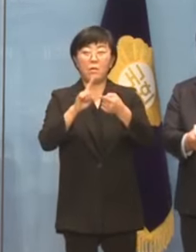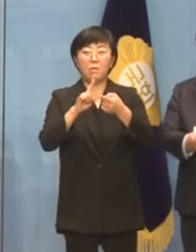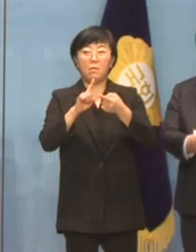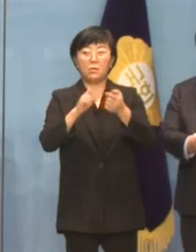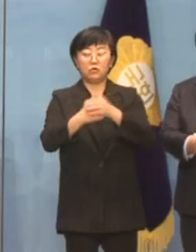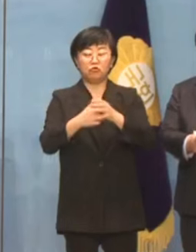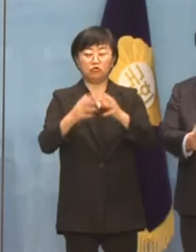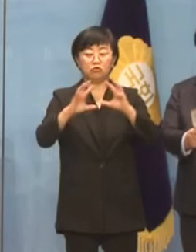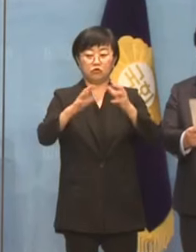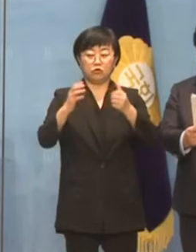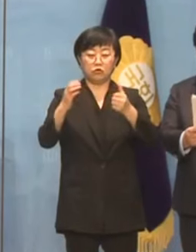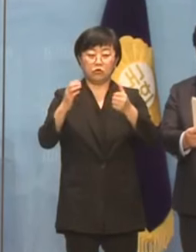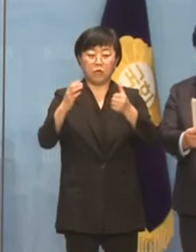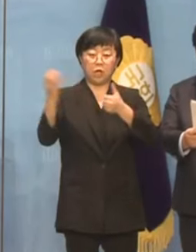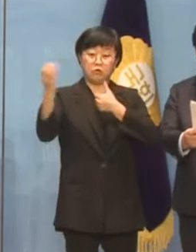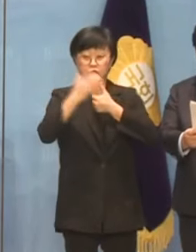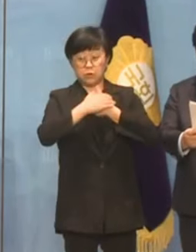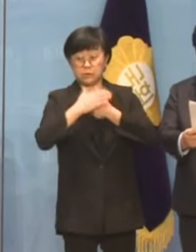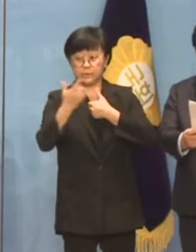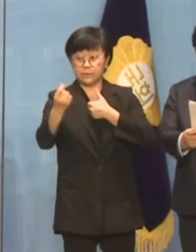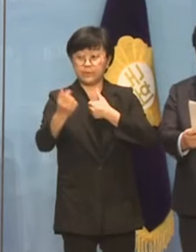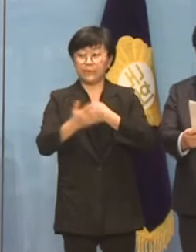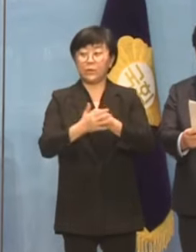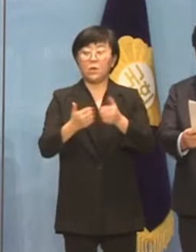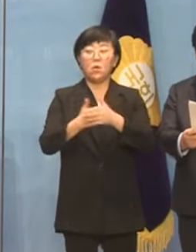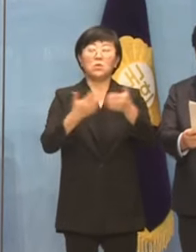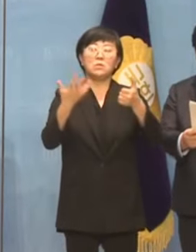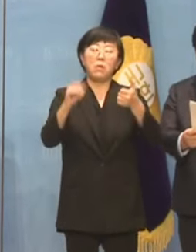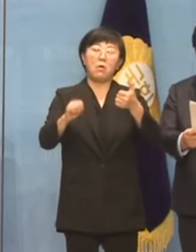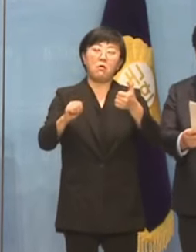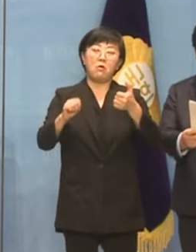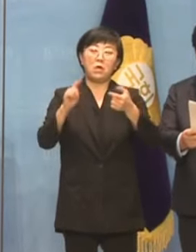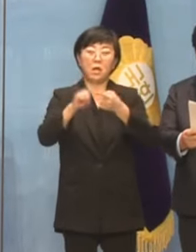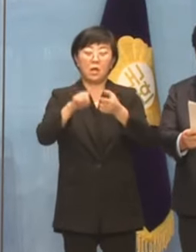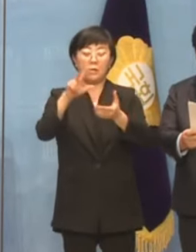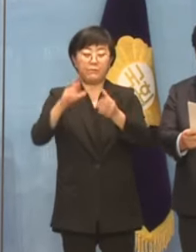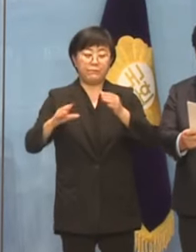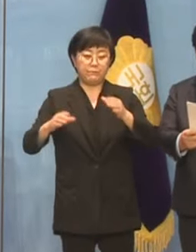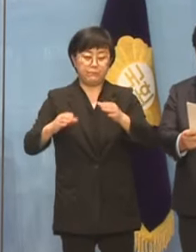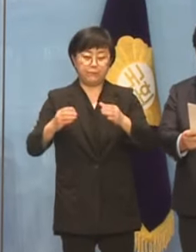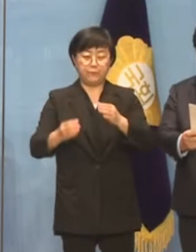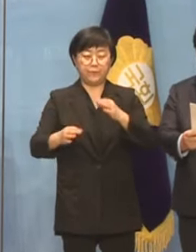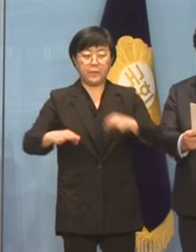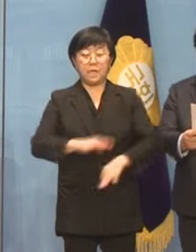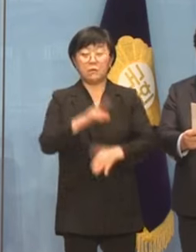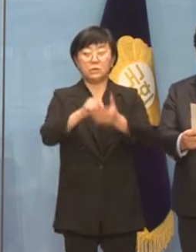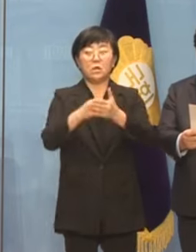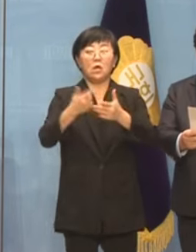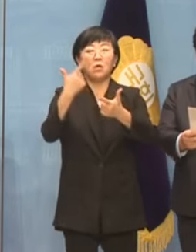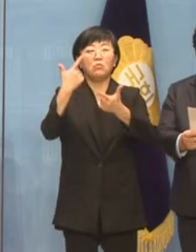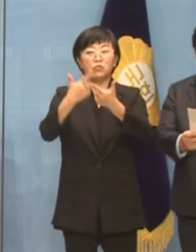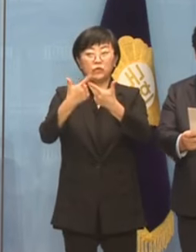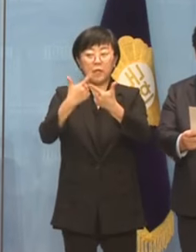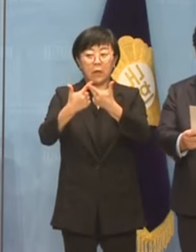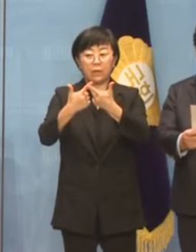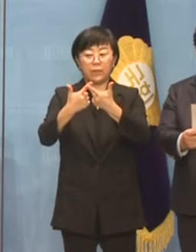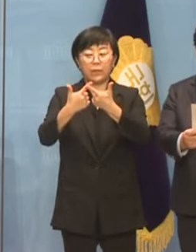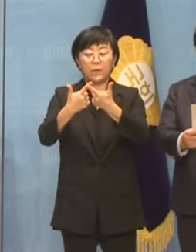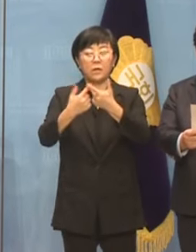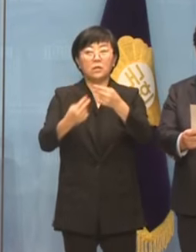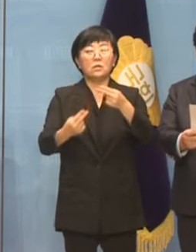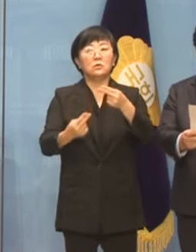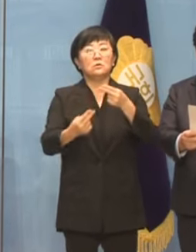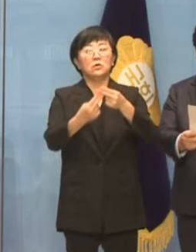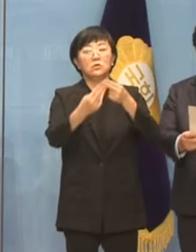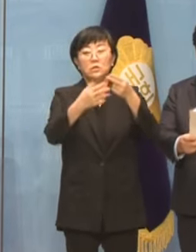국회에 주어진 시대적 과제입니다. 50억 클럽의 시작은 부산저축은행 불법 대출에 대한